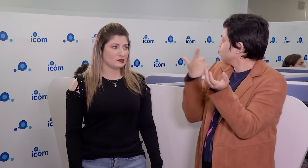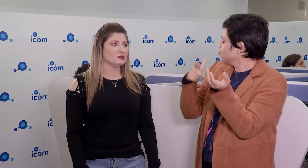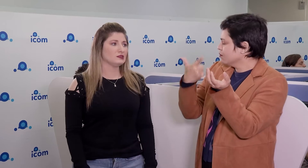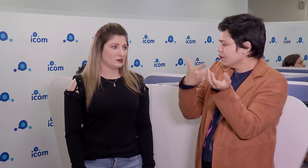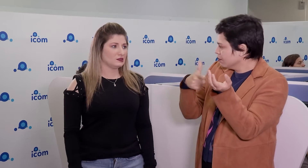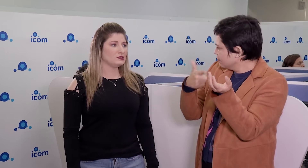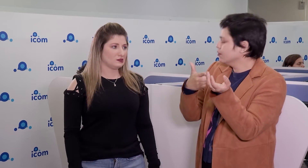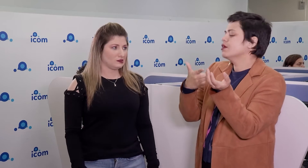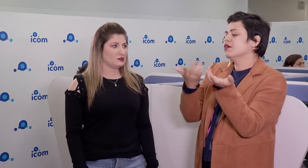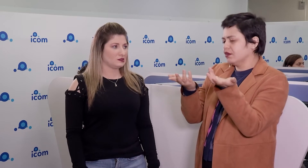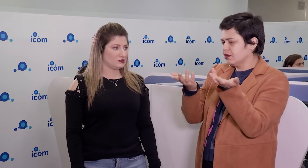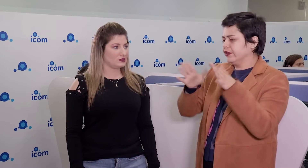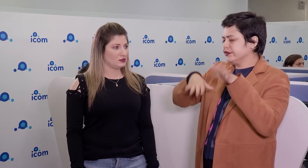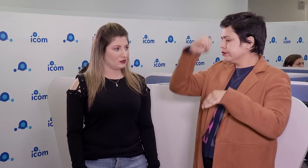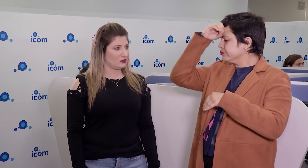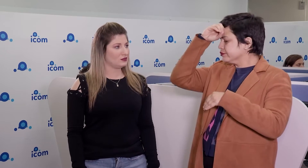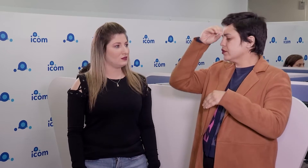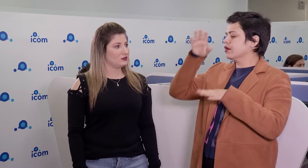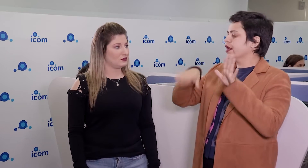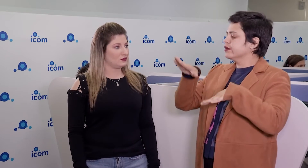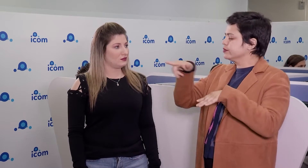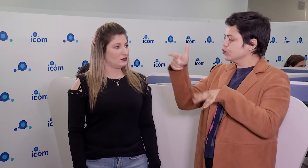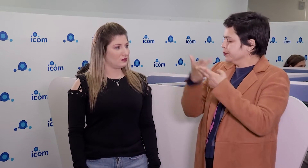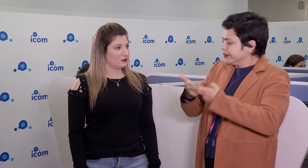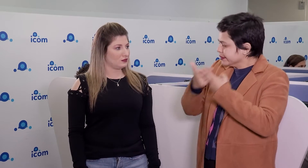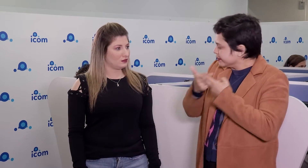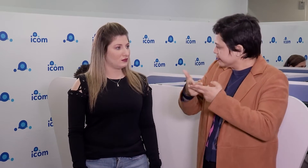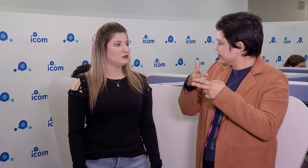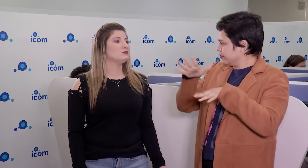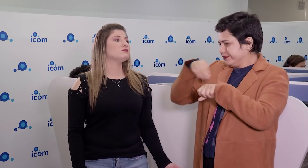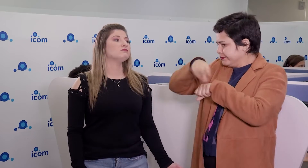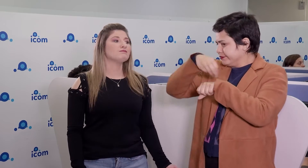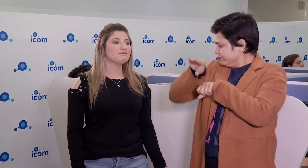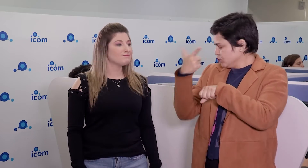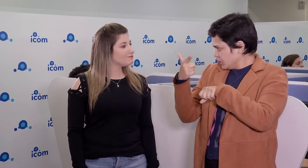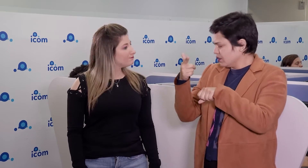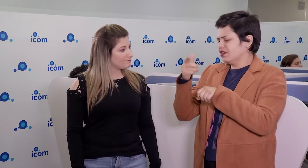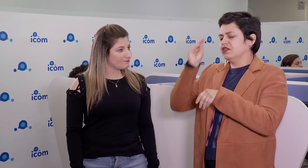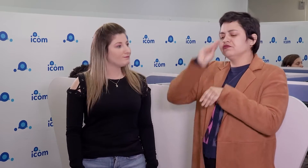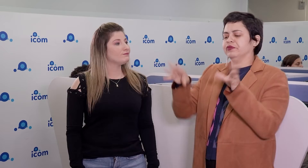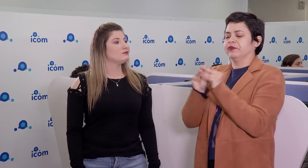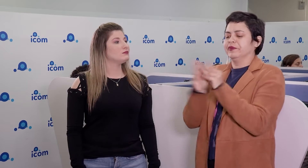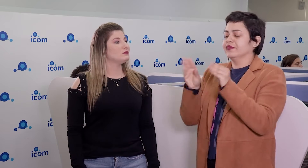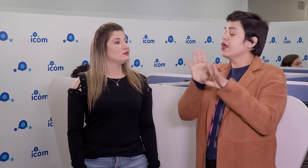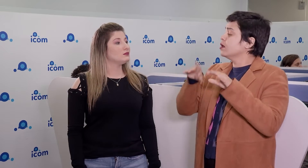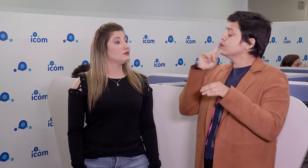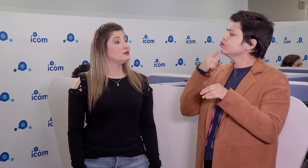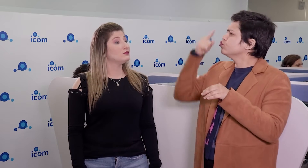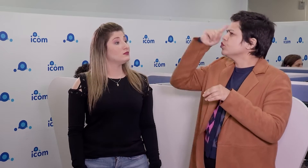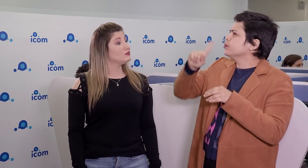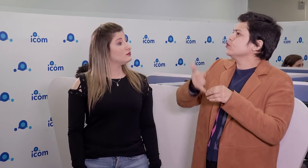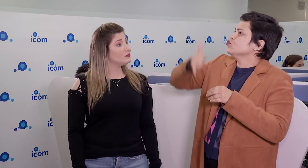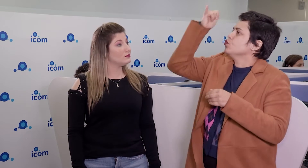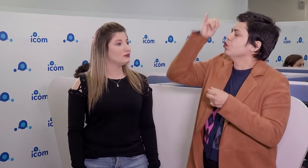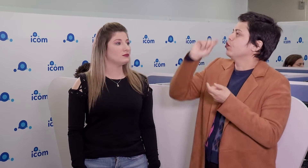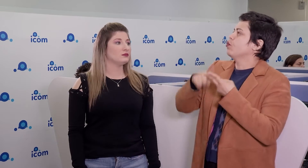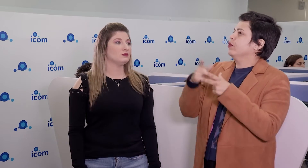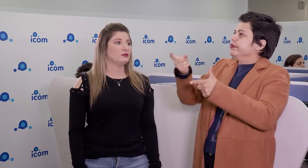claro, falta muita informação, mais detalhes, a gente não entende, as pessoas não têm paciência. Então, São